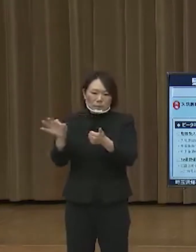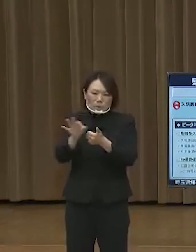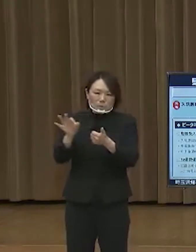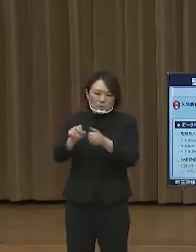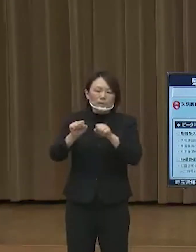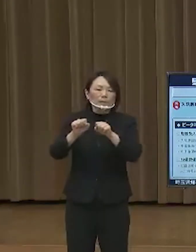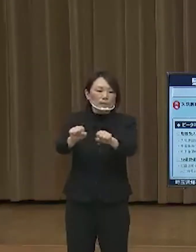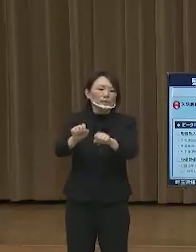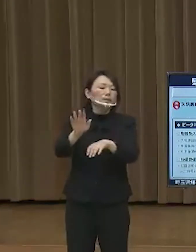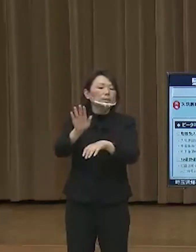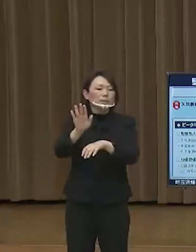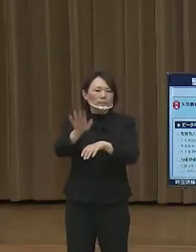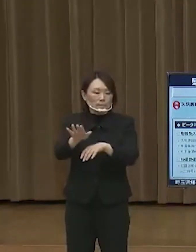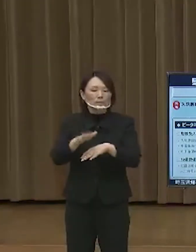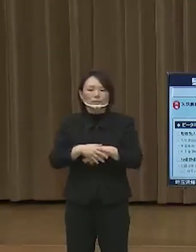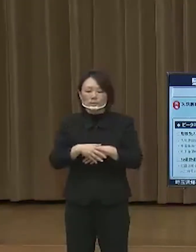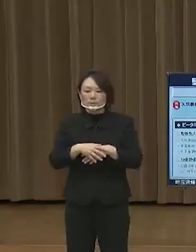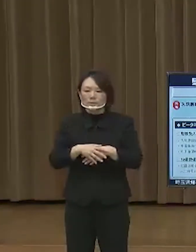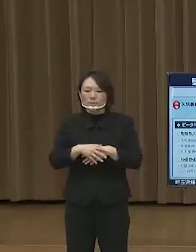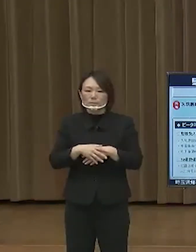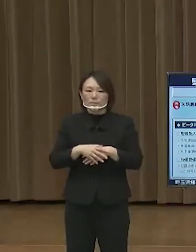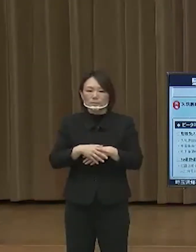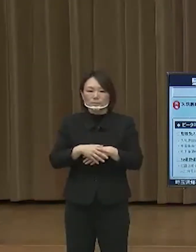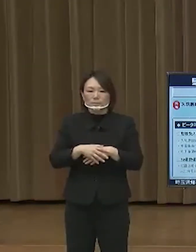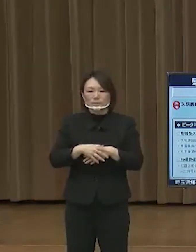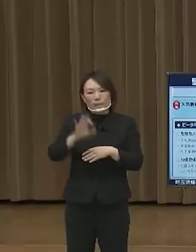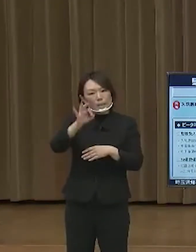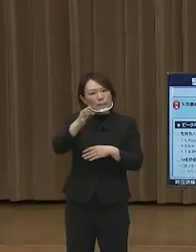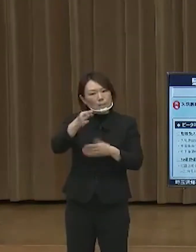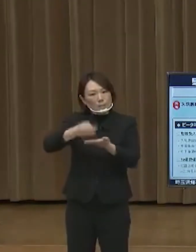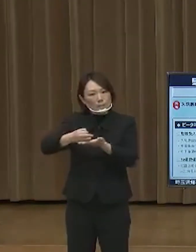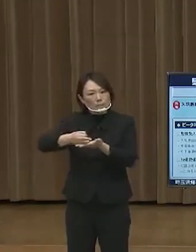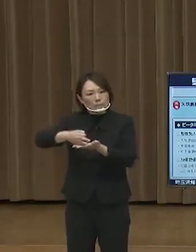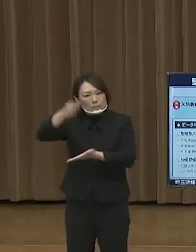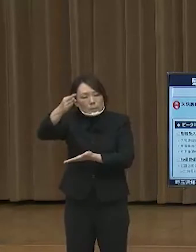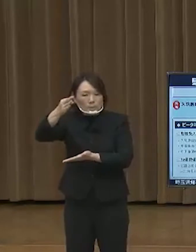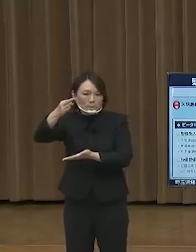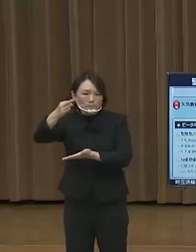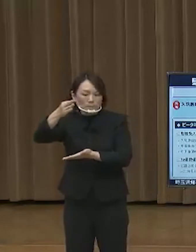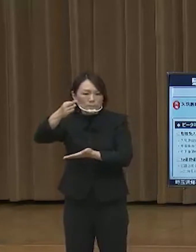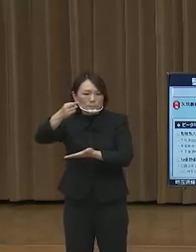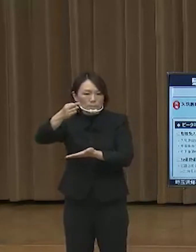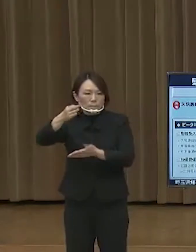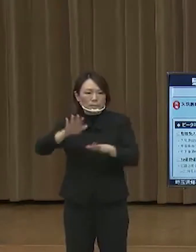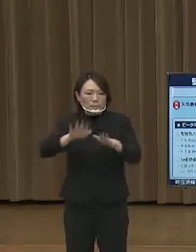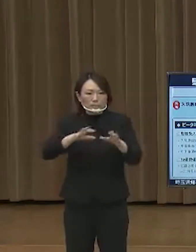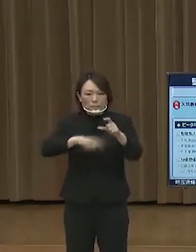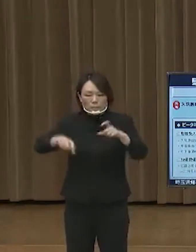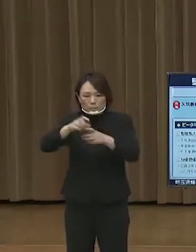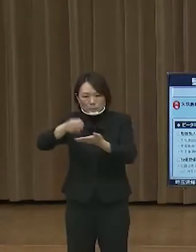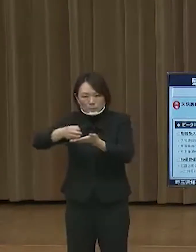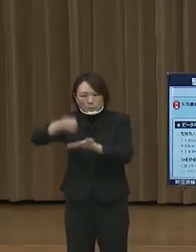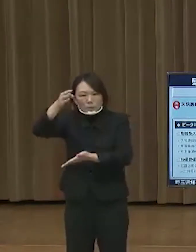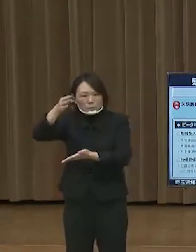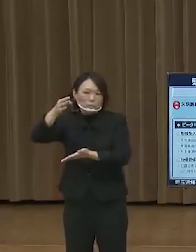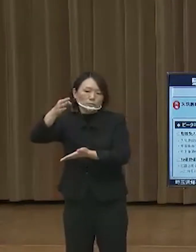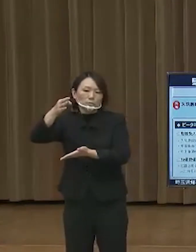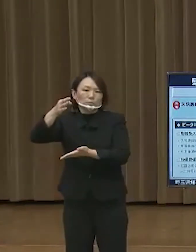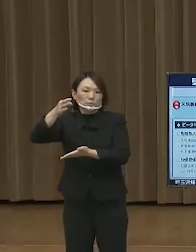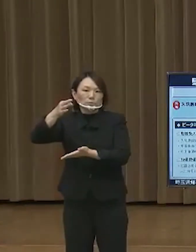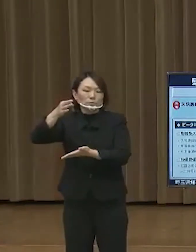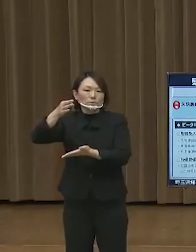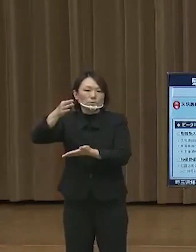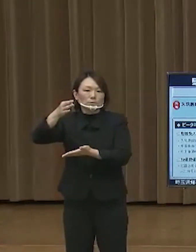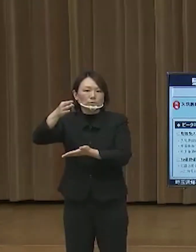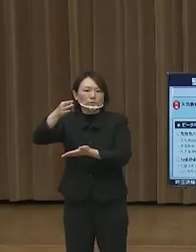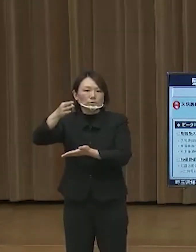を43万円に増加するという話もあるそうですけれども、これについては、今回の予算の中には入っていません